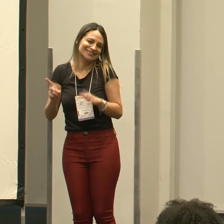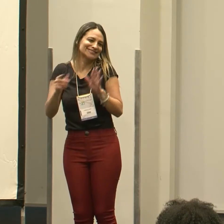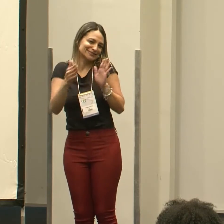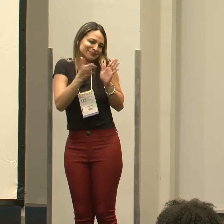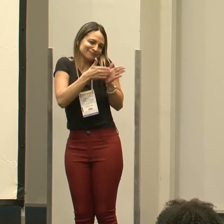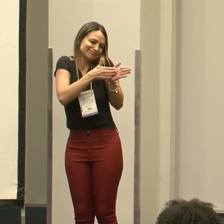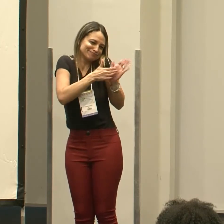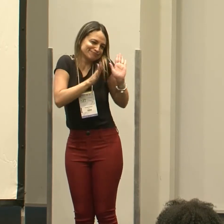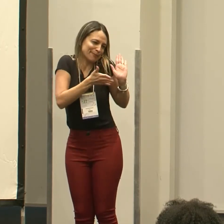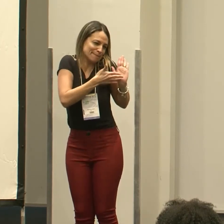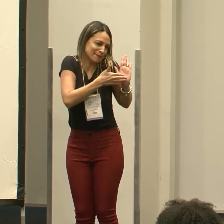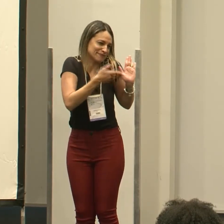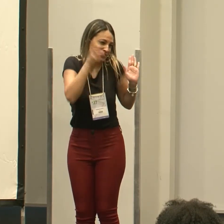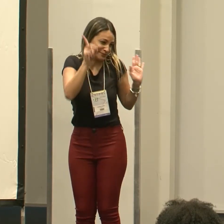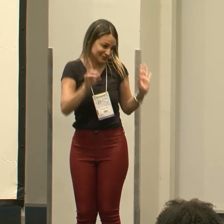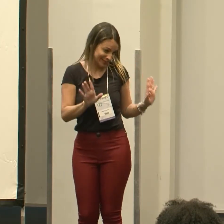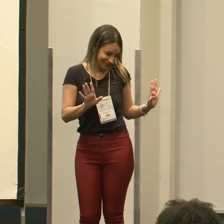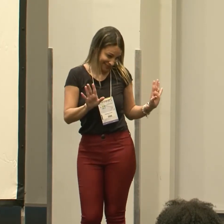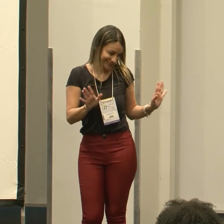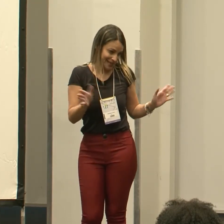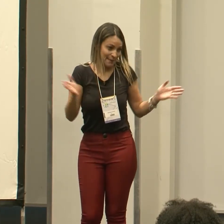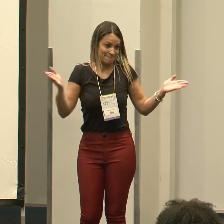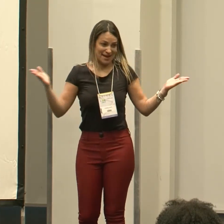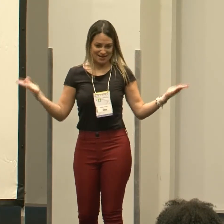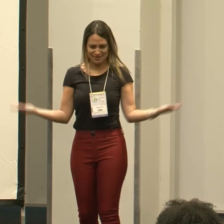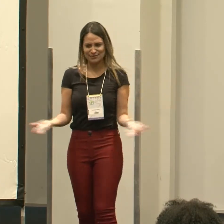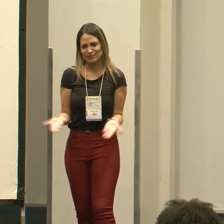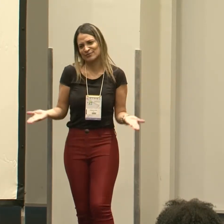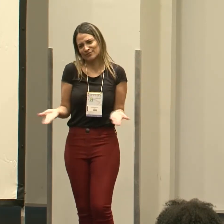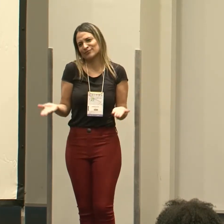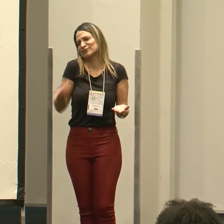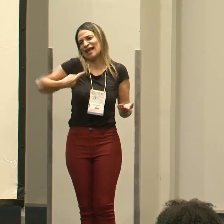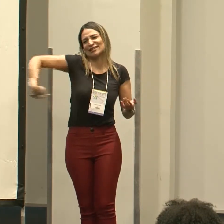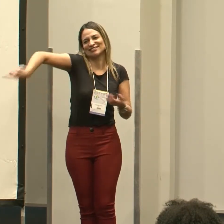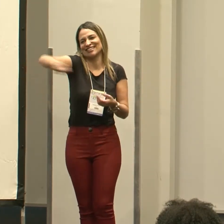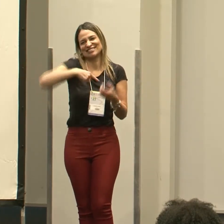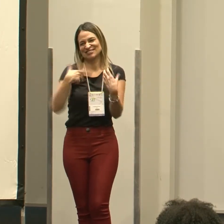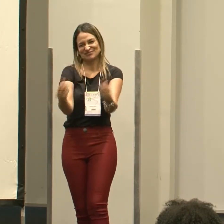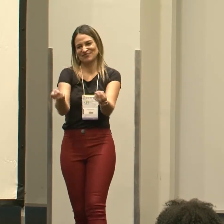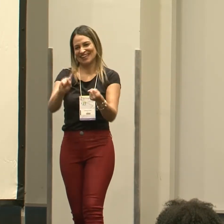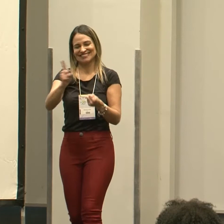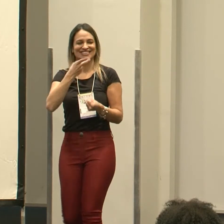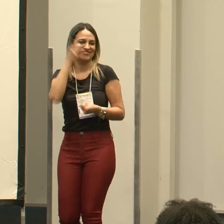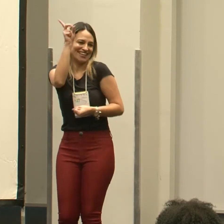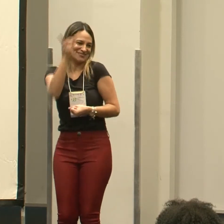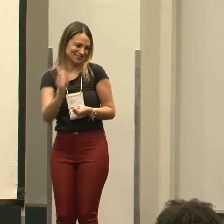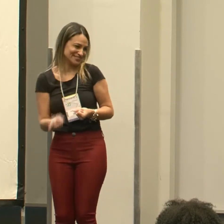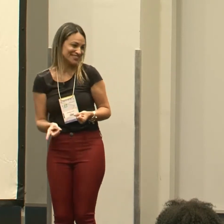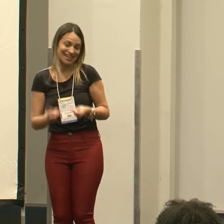Ali fala deficiente, né? Hoje a gente não aceita